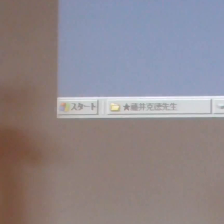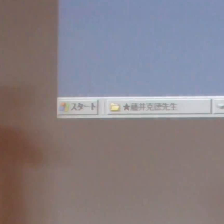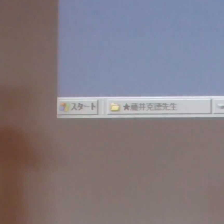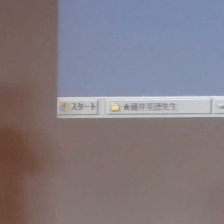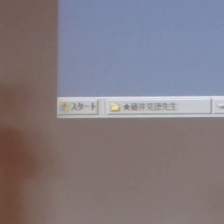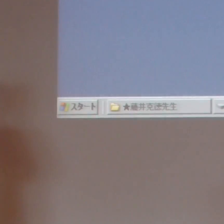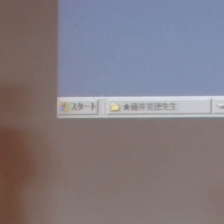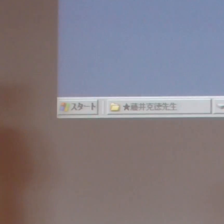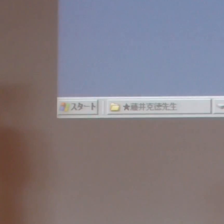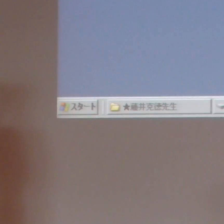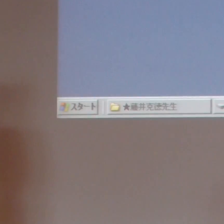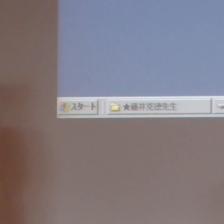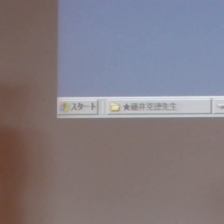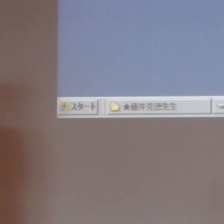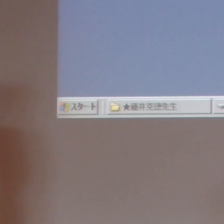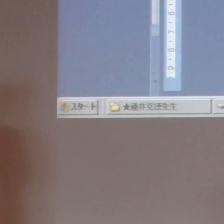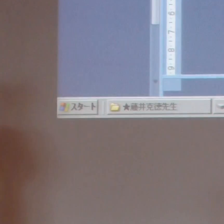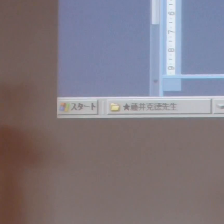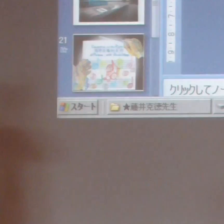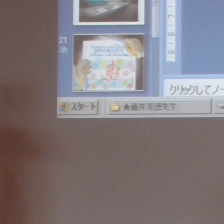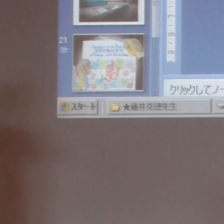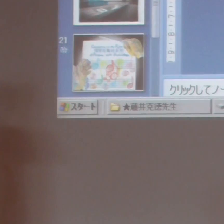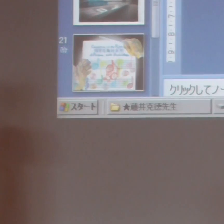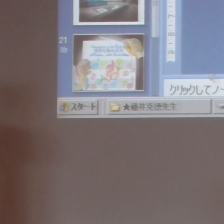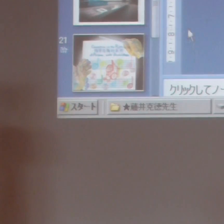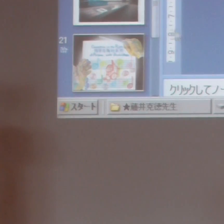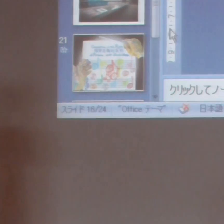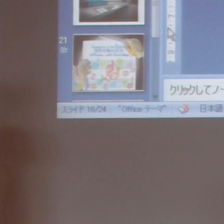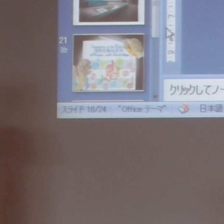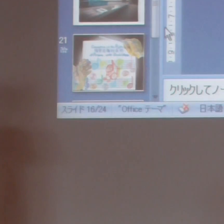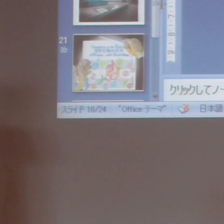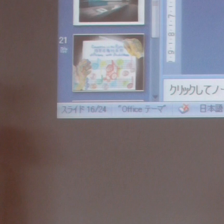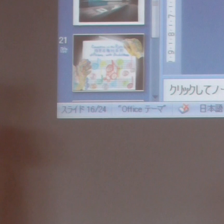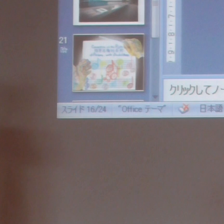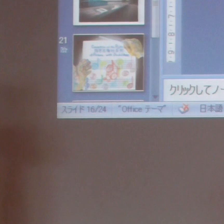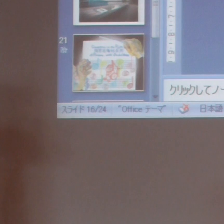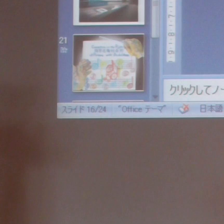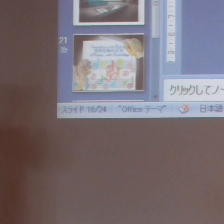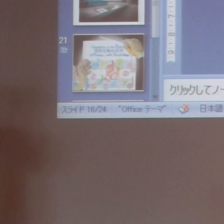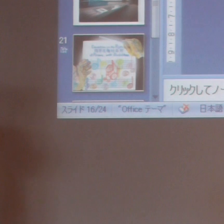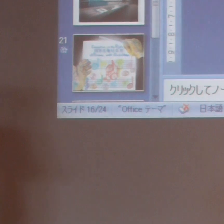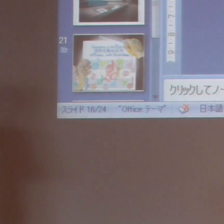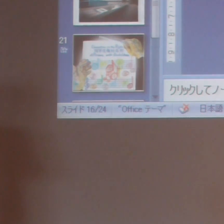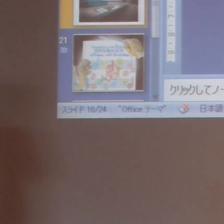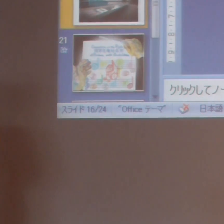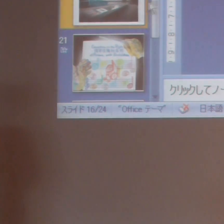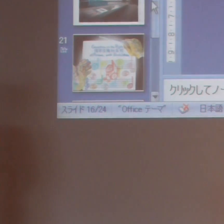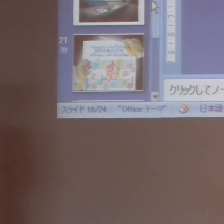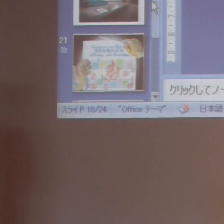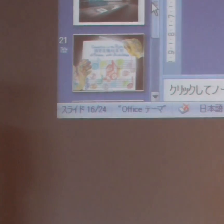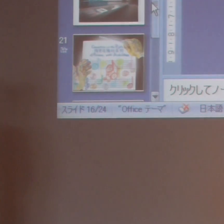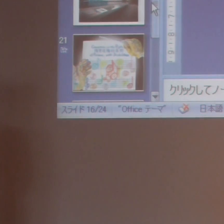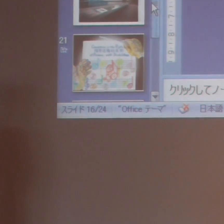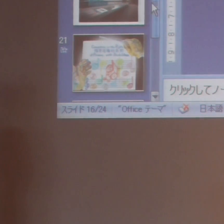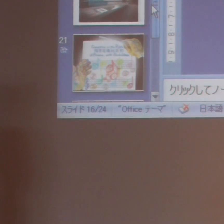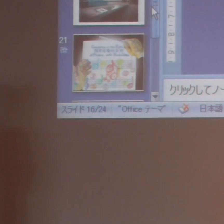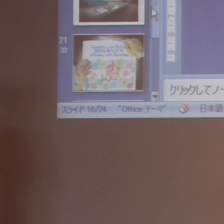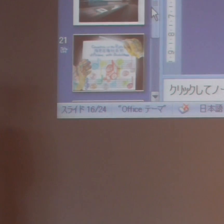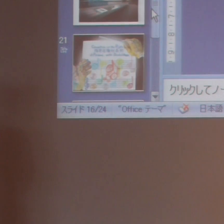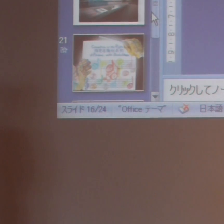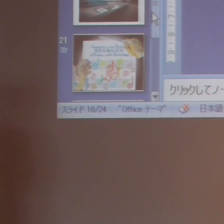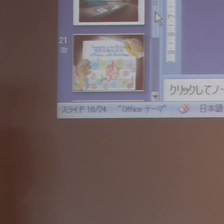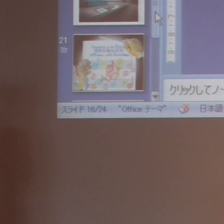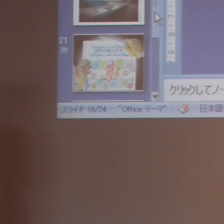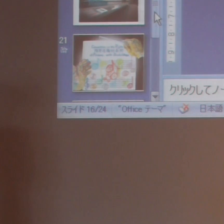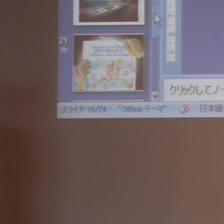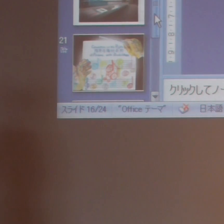時間来ましたのでね、終わりますけども、今日全般前段階言いました、優生思想と